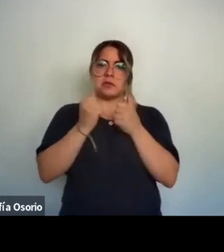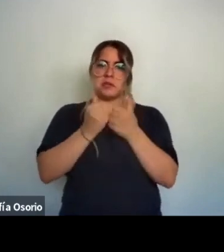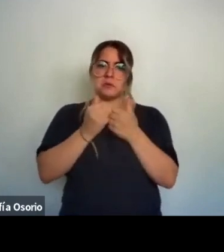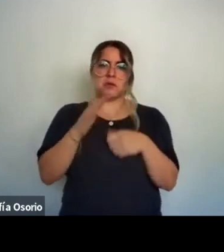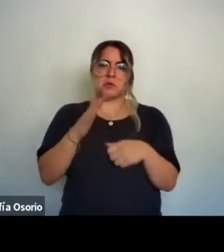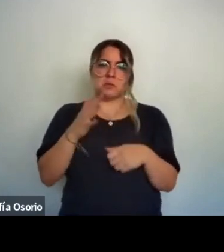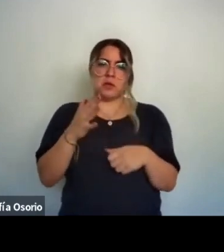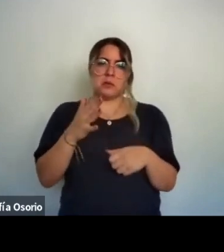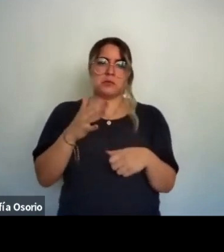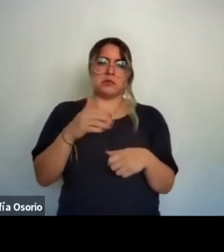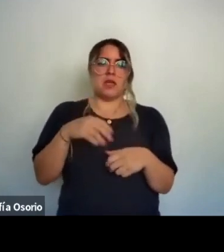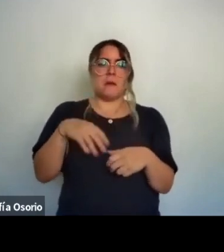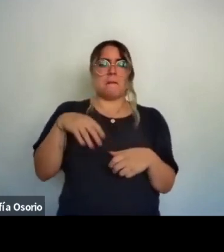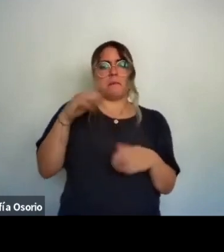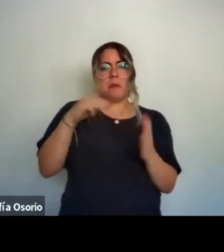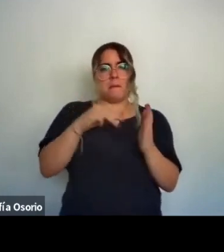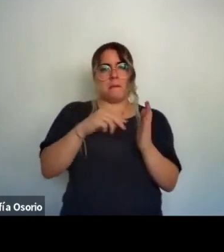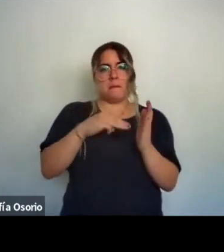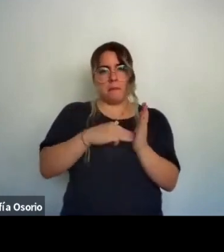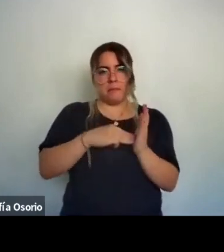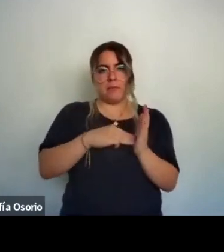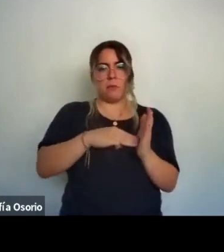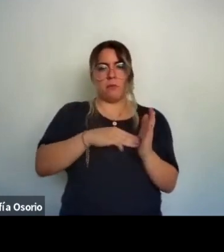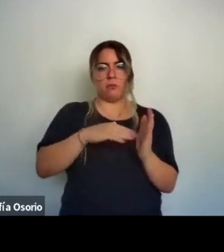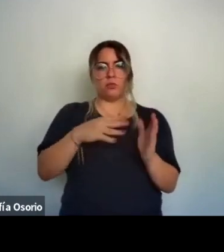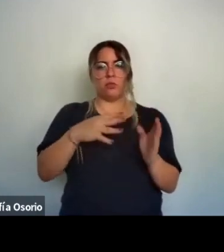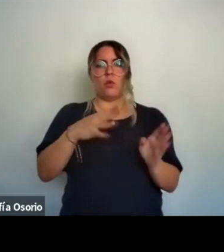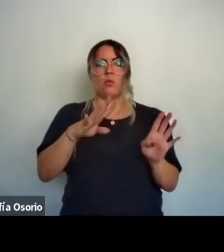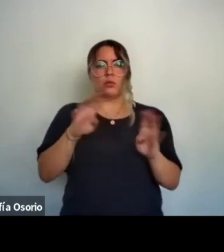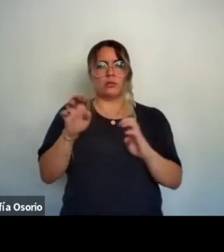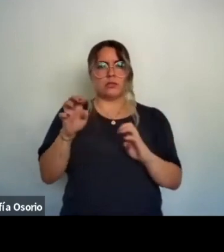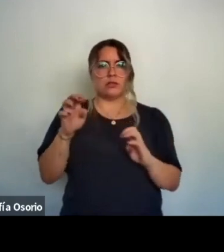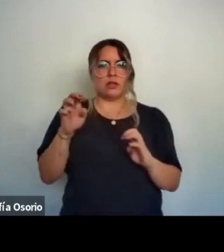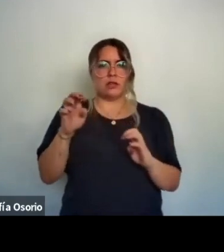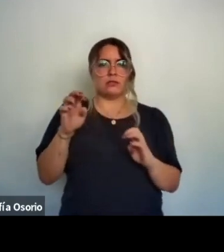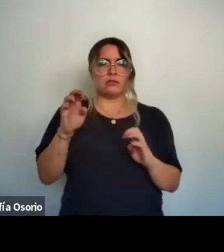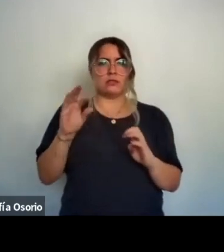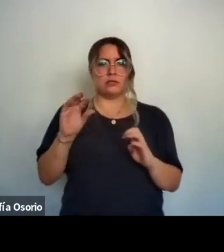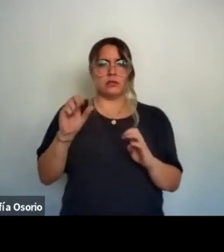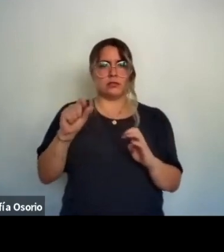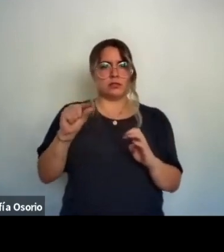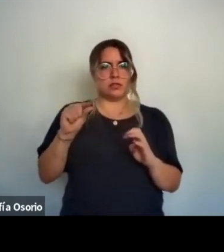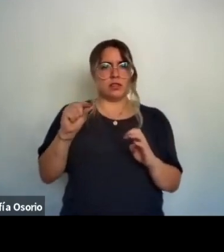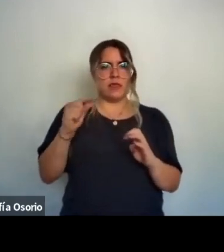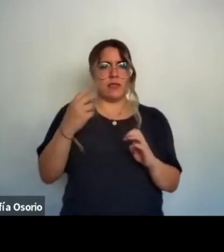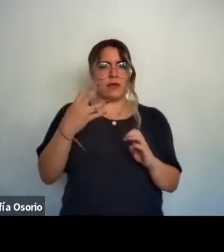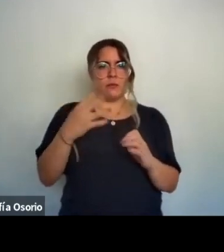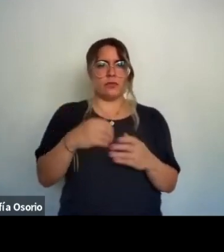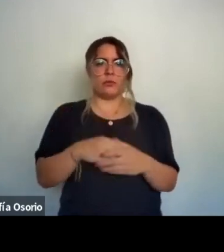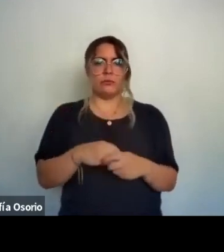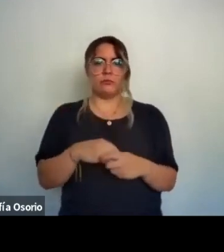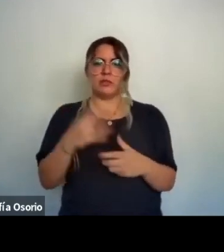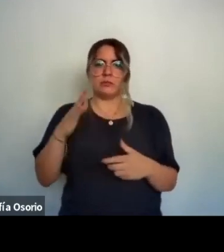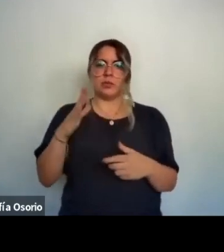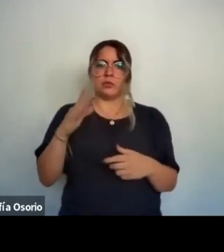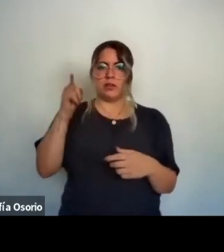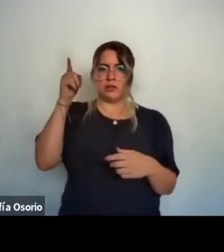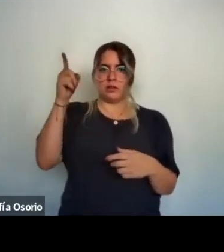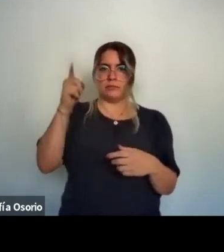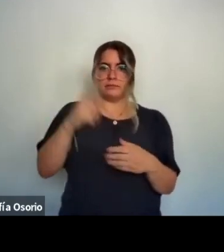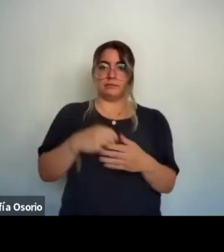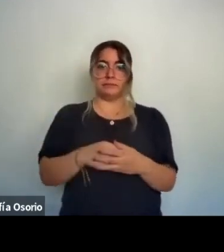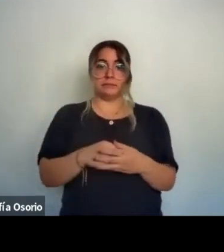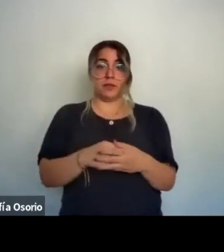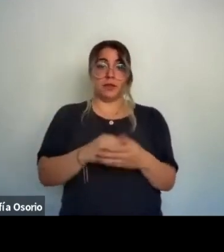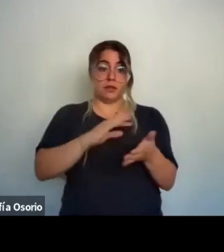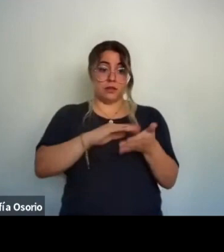si mal no recuerdo, en lo que actualmente es Reino Unido. Este texto se llama Principios